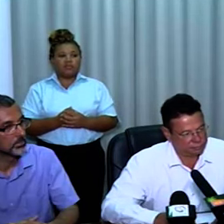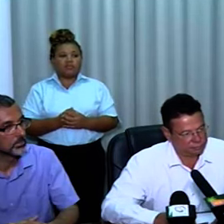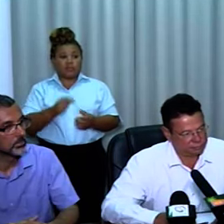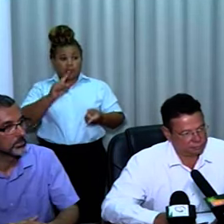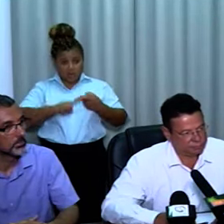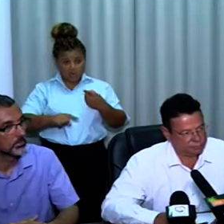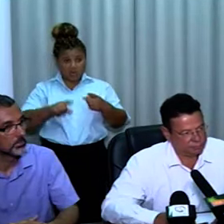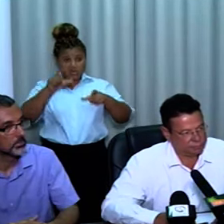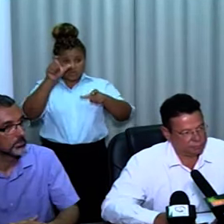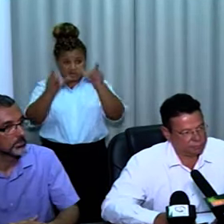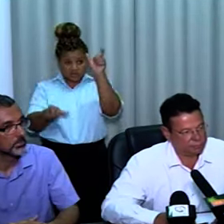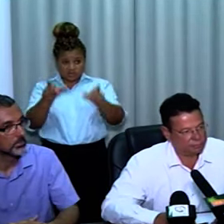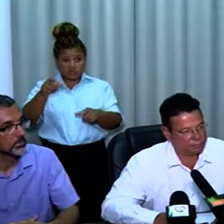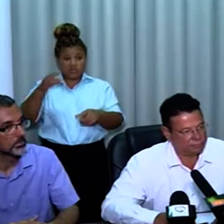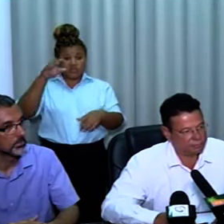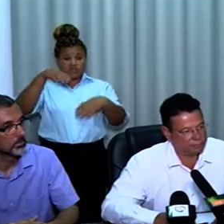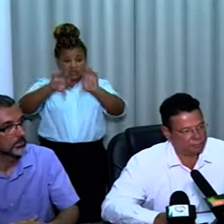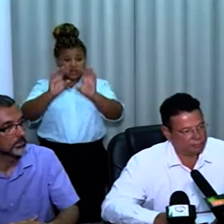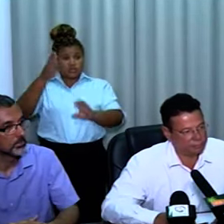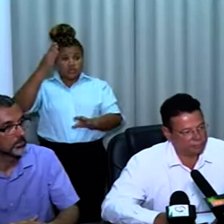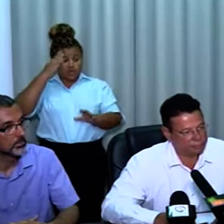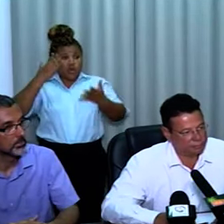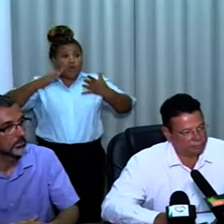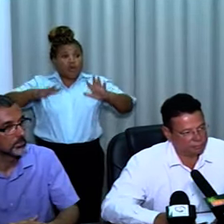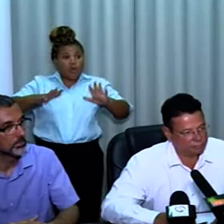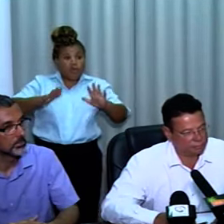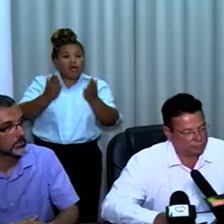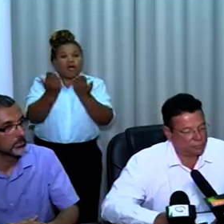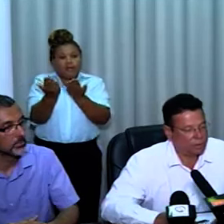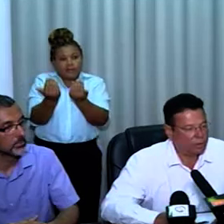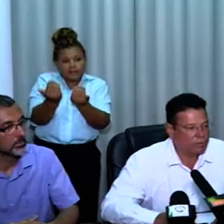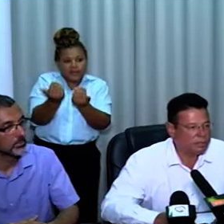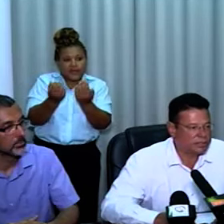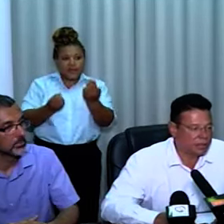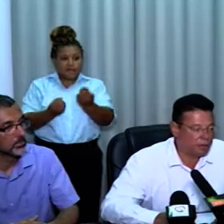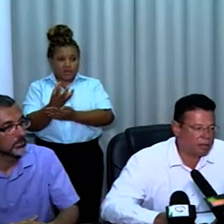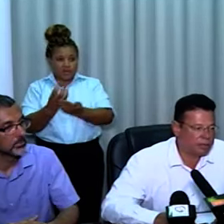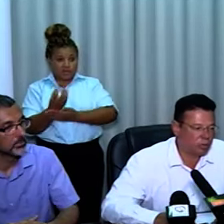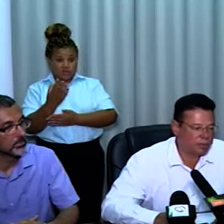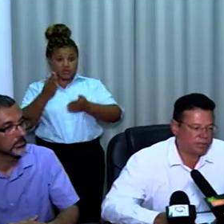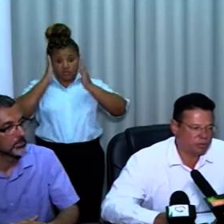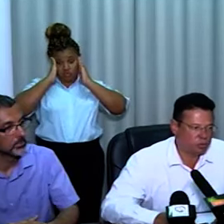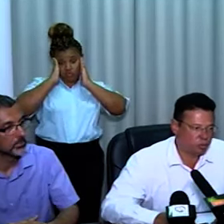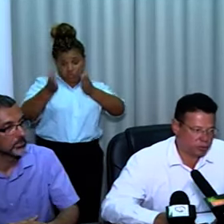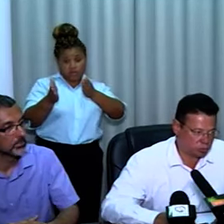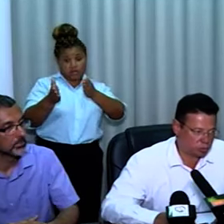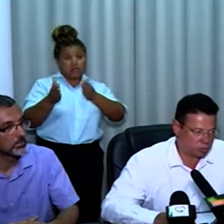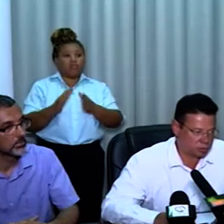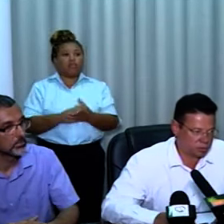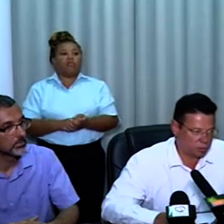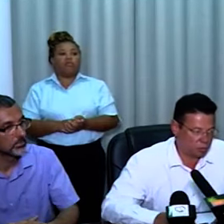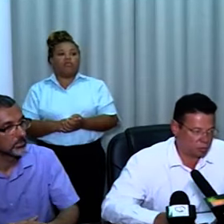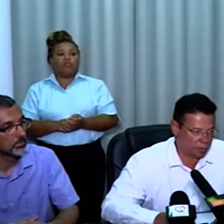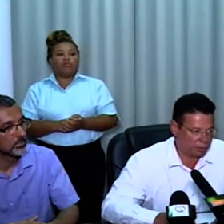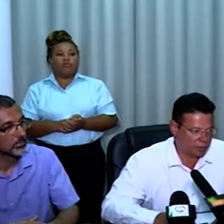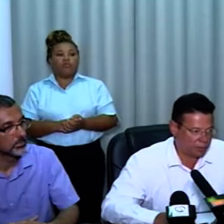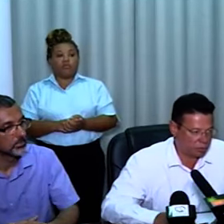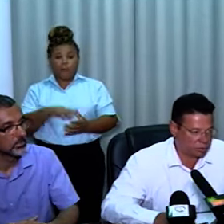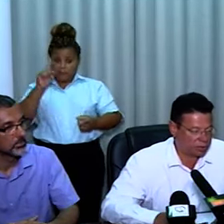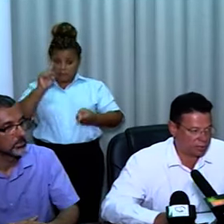qu'il y a quelque chose en place qui est effectif, qui pour n'a pas manquement là-dedans. Oui, justement, l'État peut servir de toutes les ressources. Au